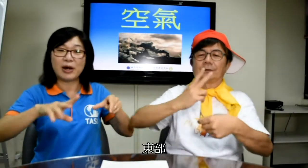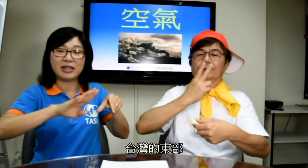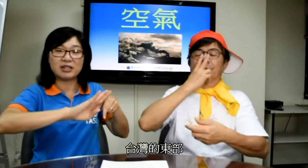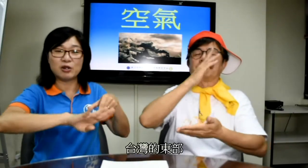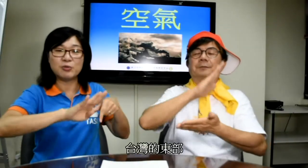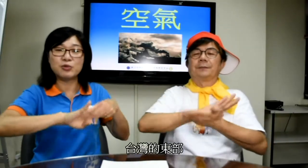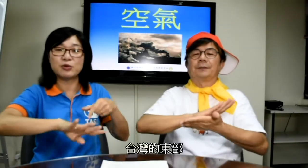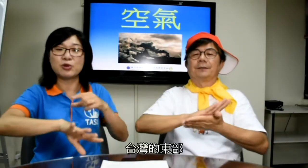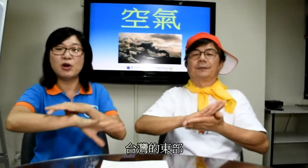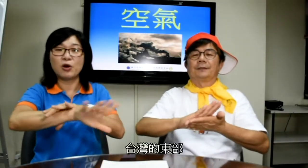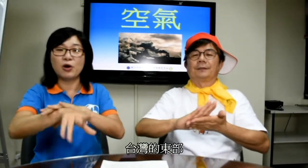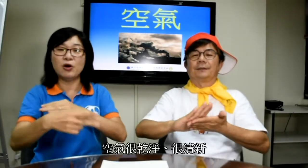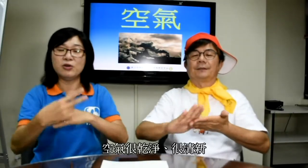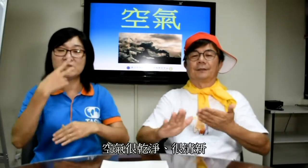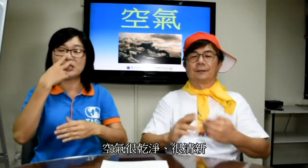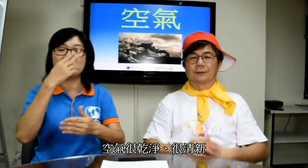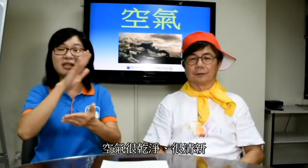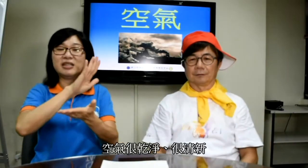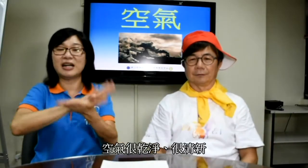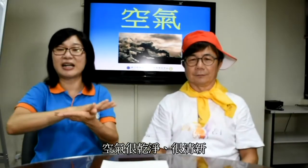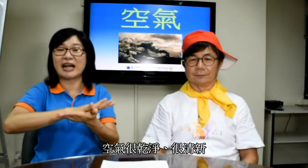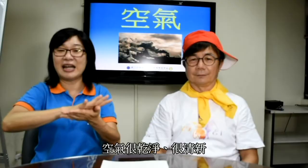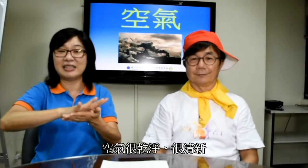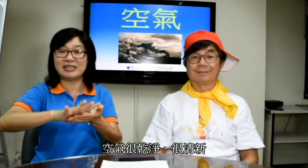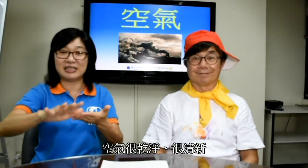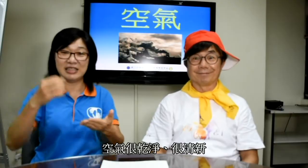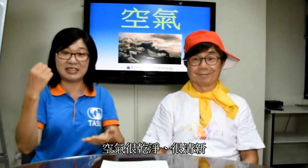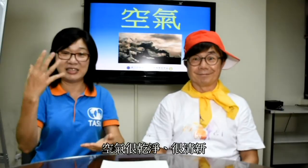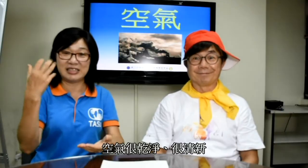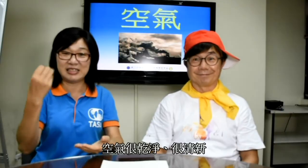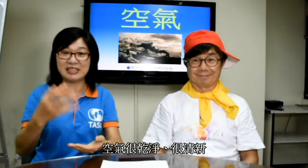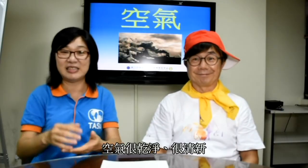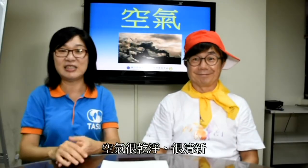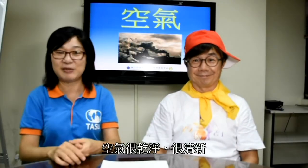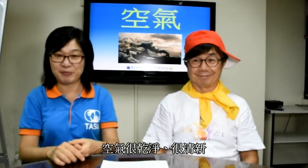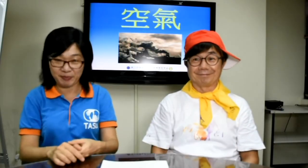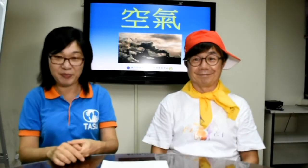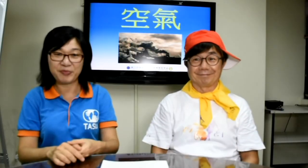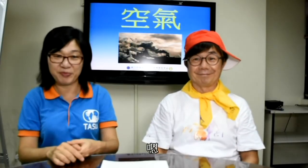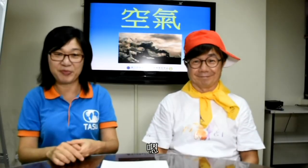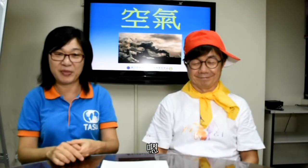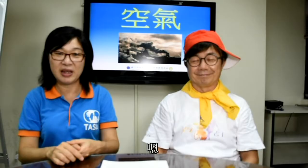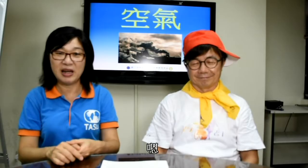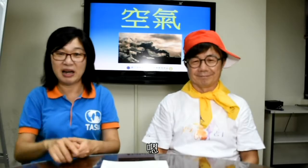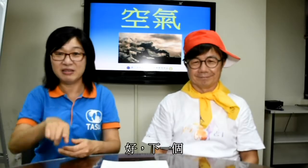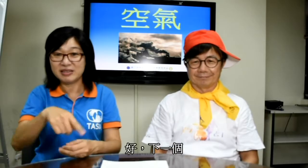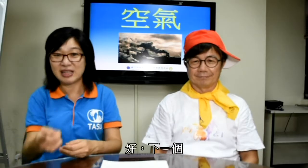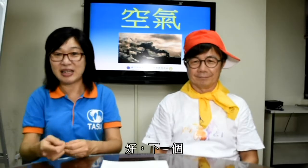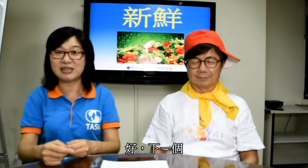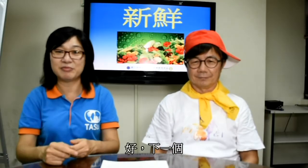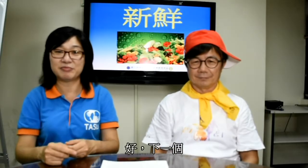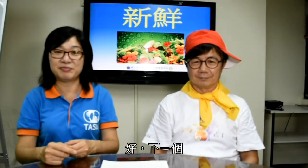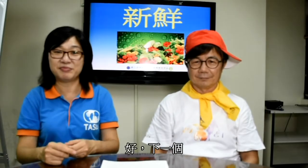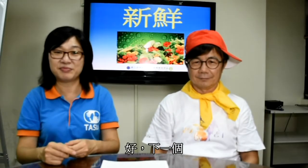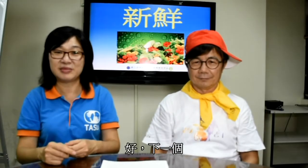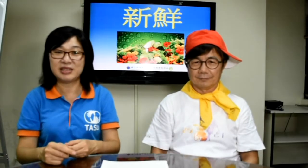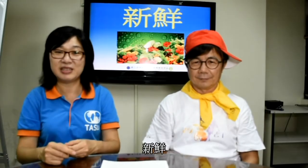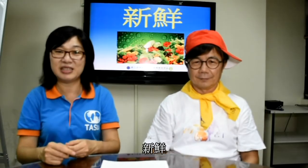的东部，空气很干净，很清新。嗯，好，下一个，新